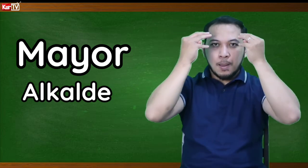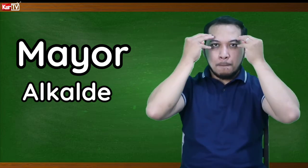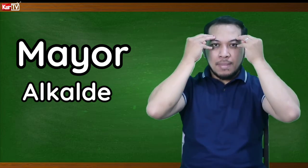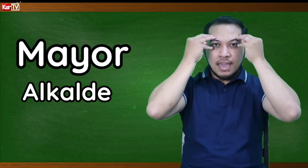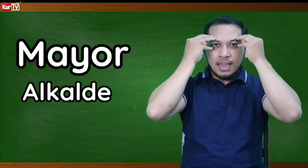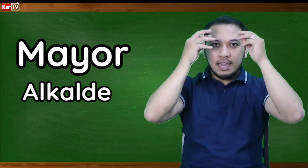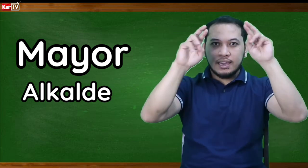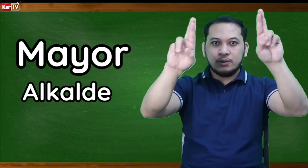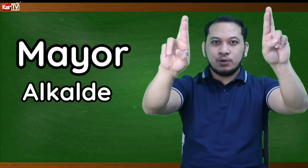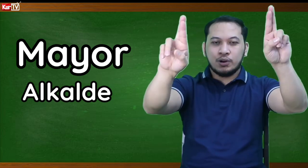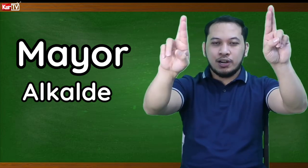Mayor.